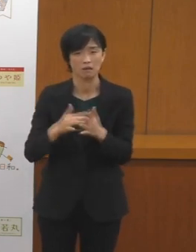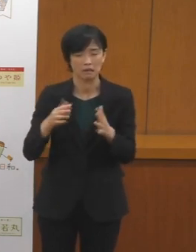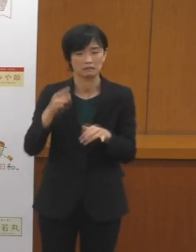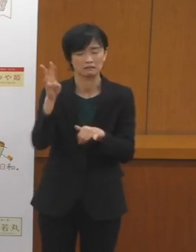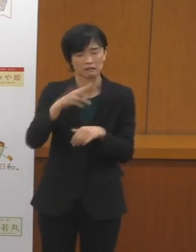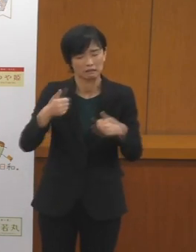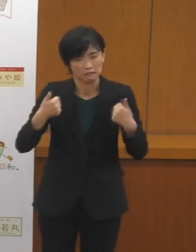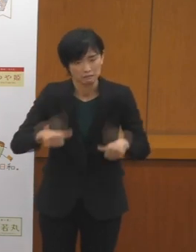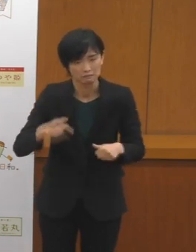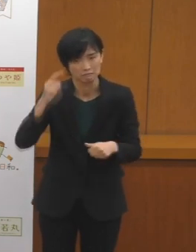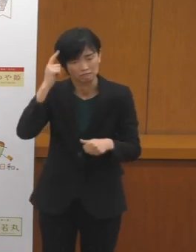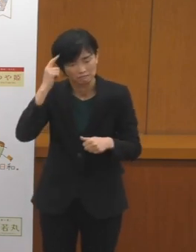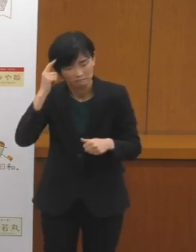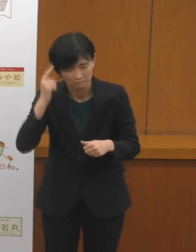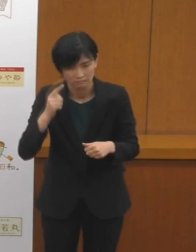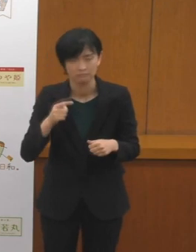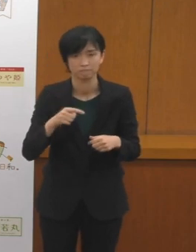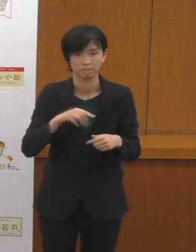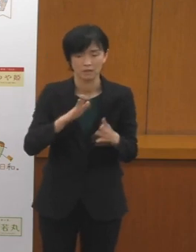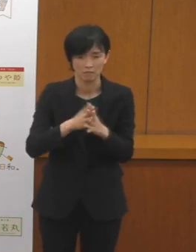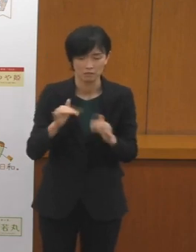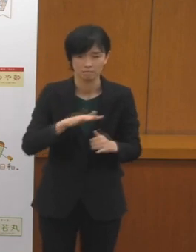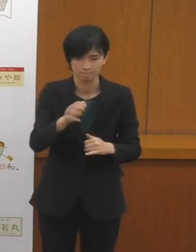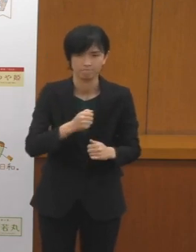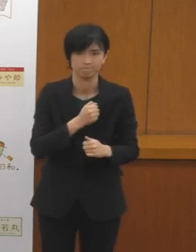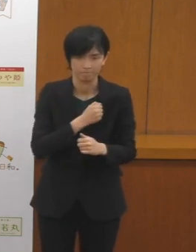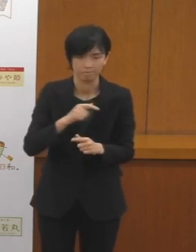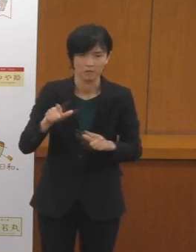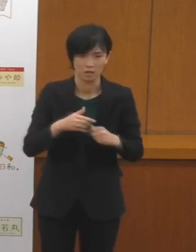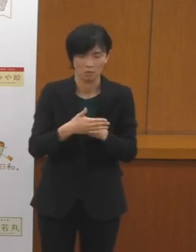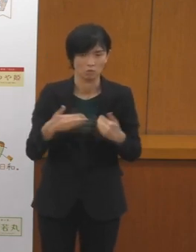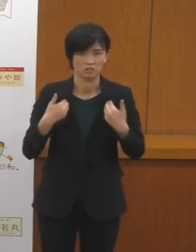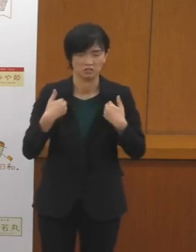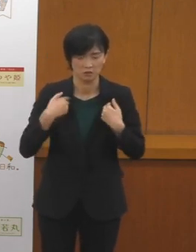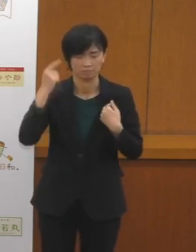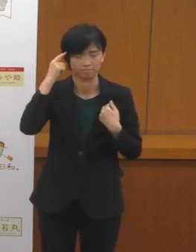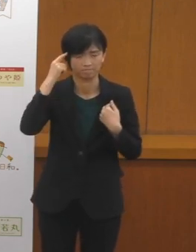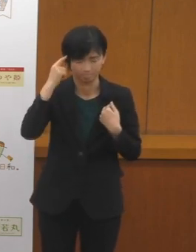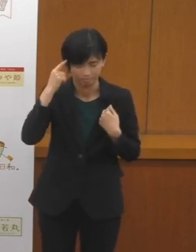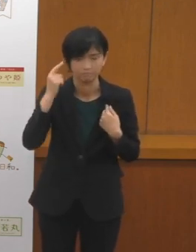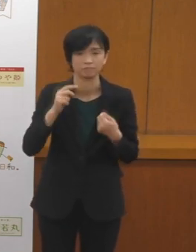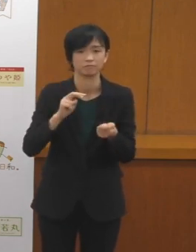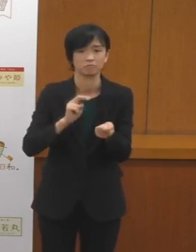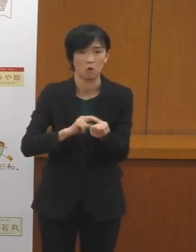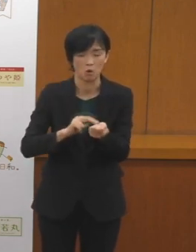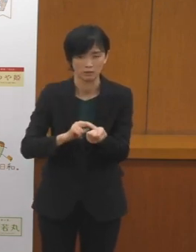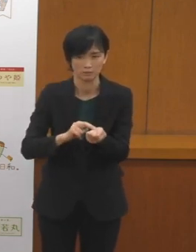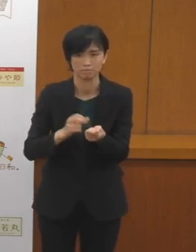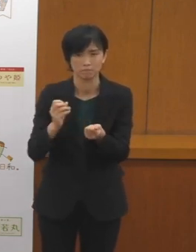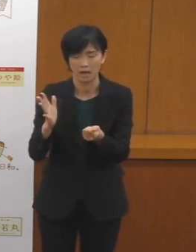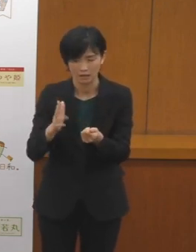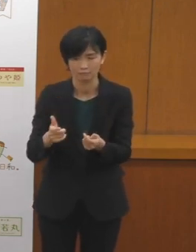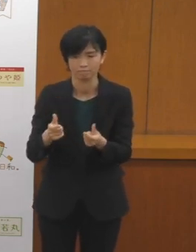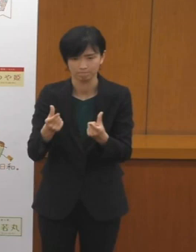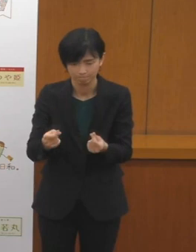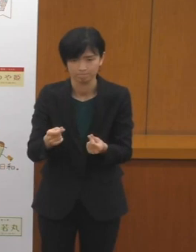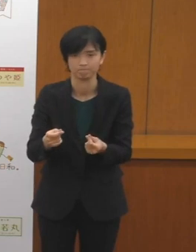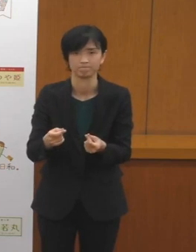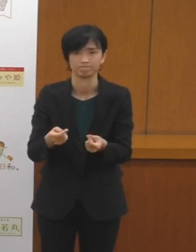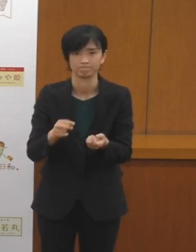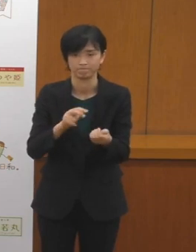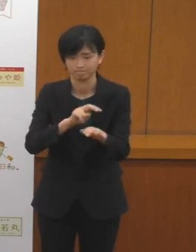県民の皆様の命と生活を守ることを最優先に医療提供体制の確保や